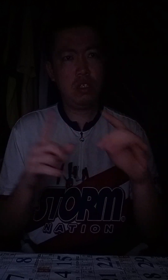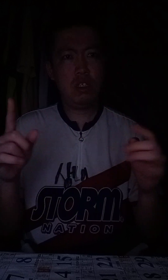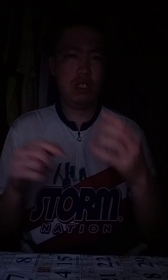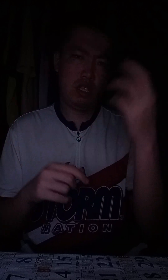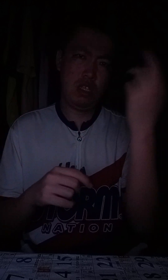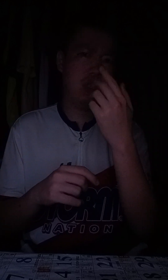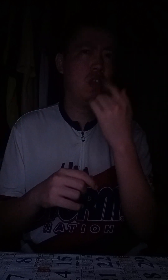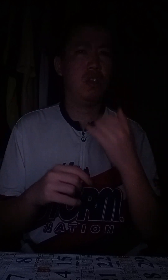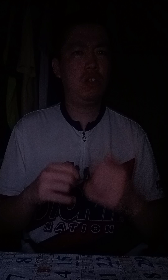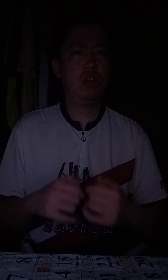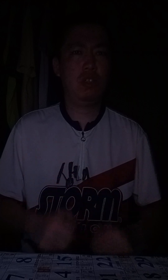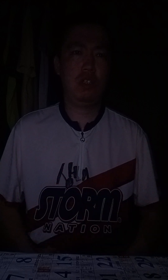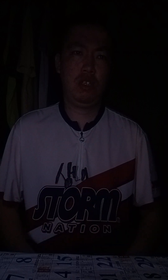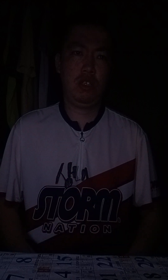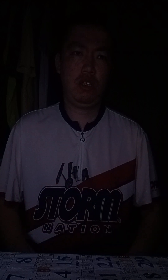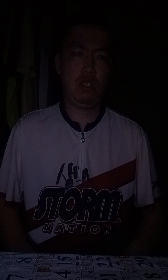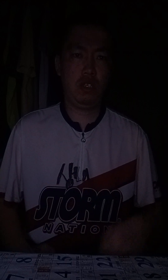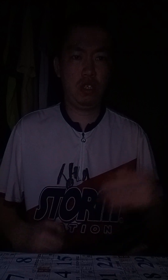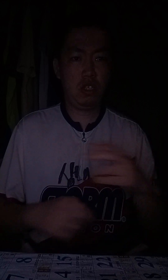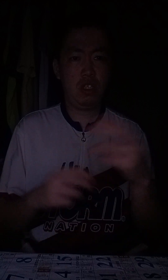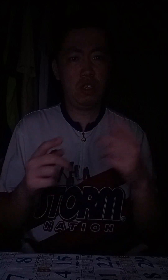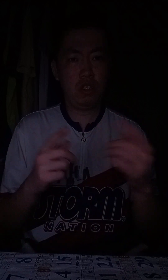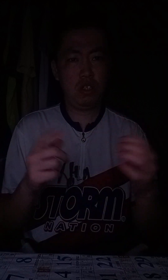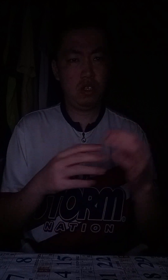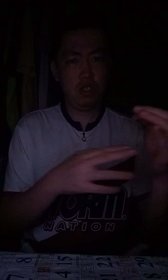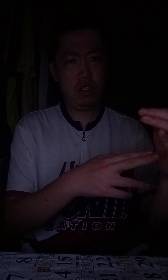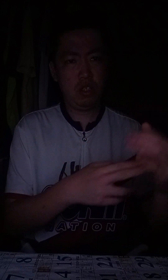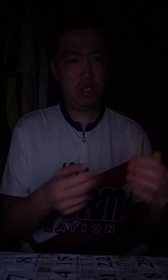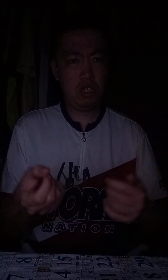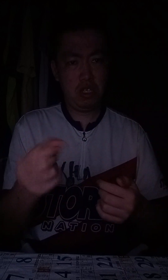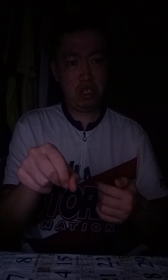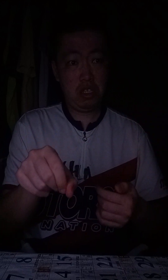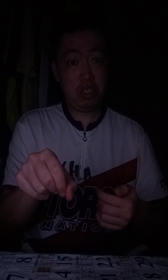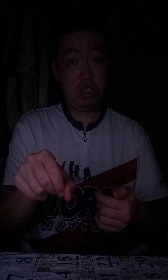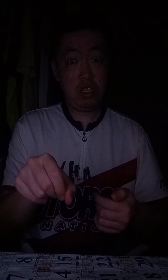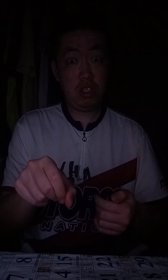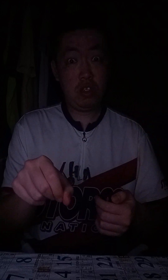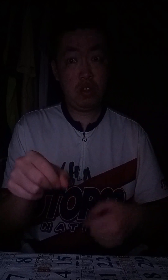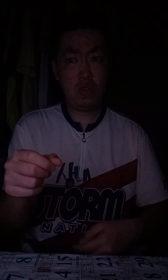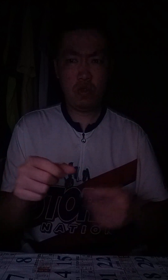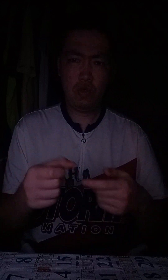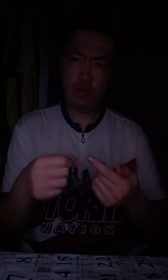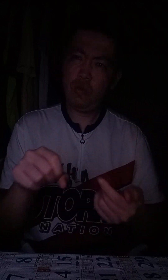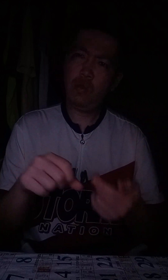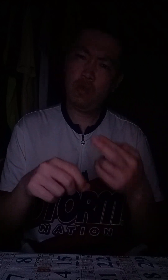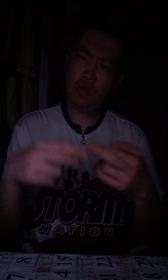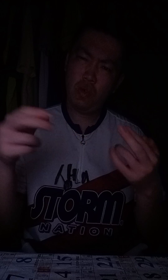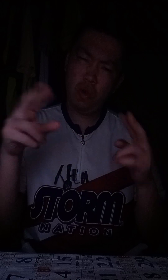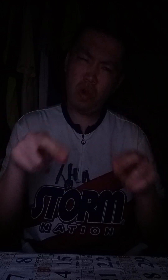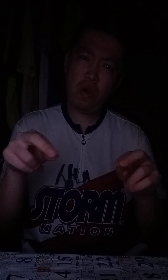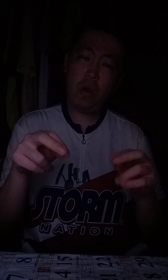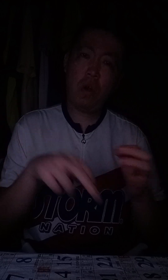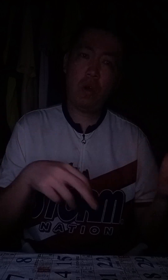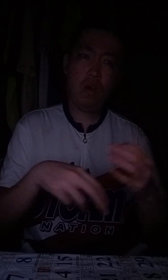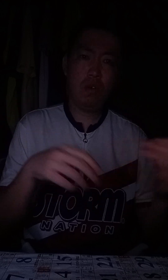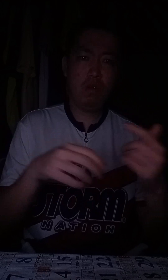다쳤습니다. 갑자기 이쯤 왔을 때 버스 갑자기 시동이 꺼지더니 갑자기 뒤로 확